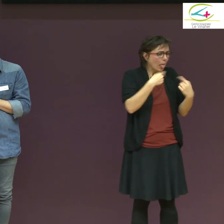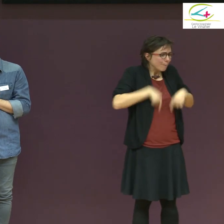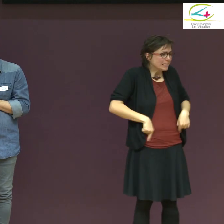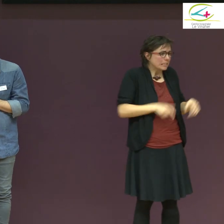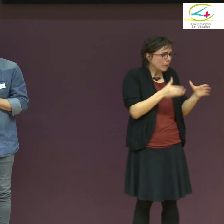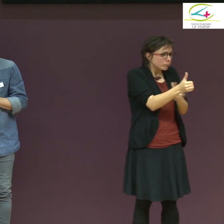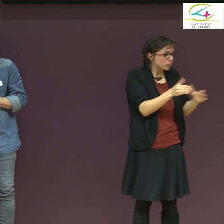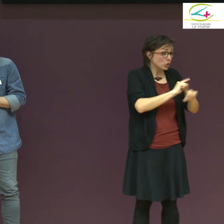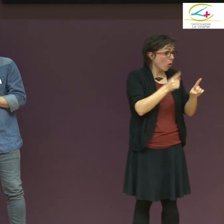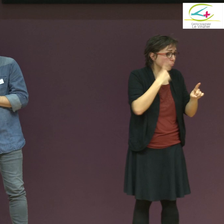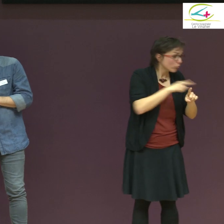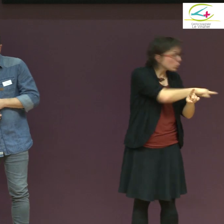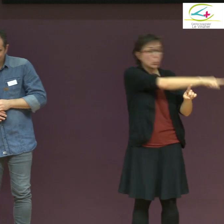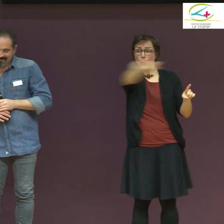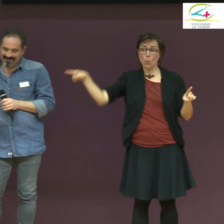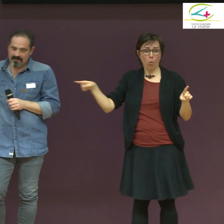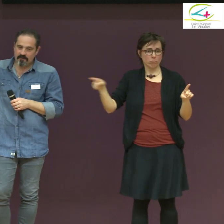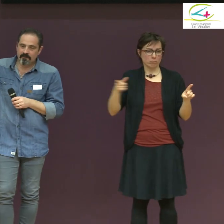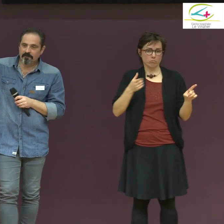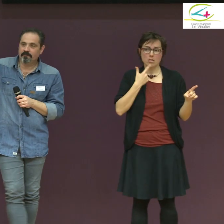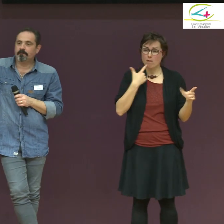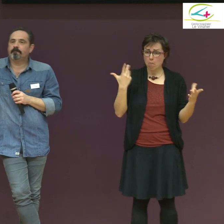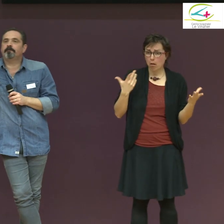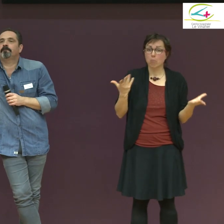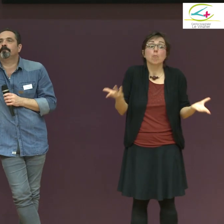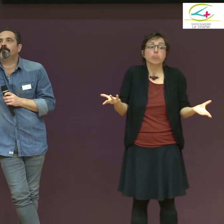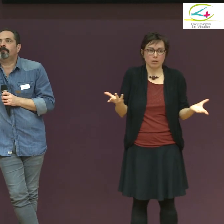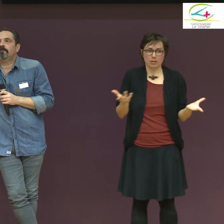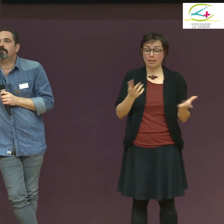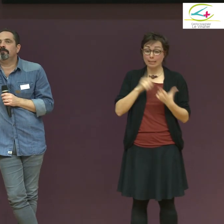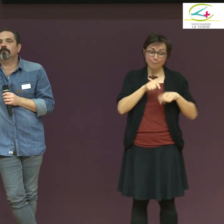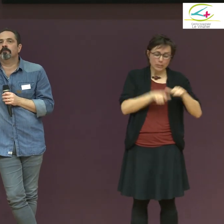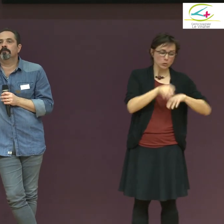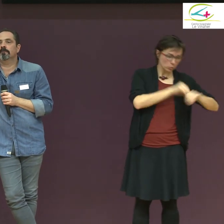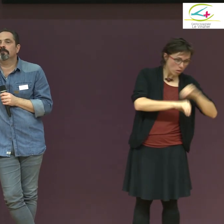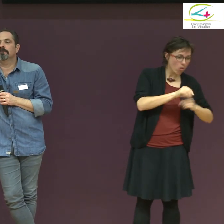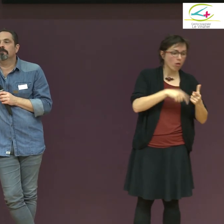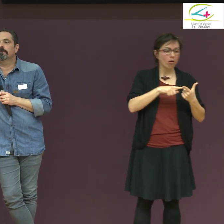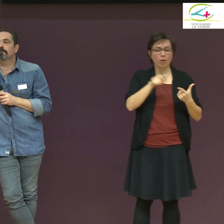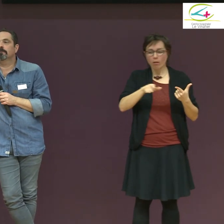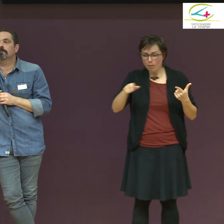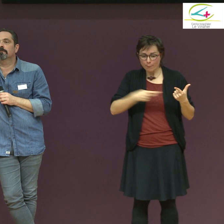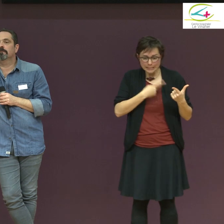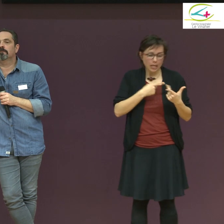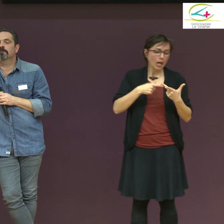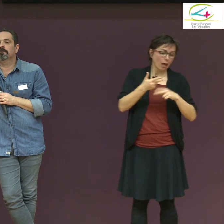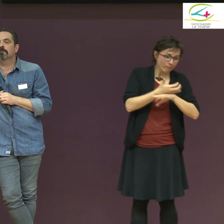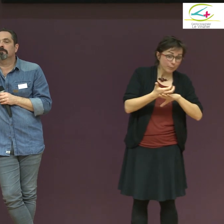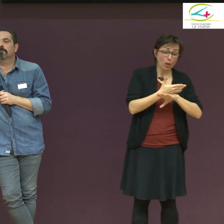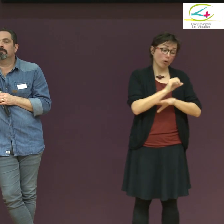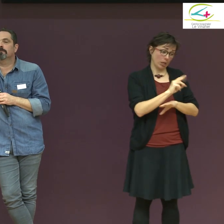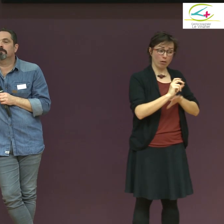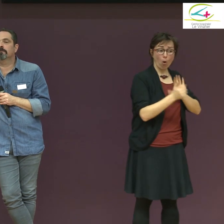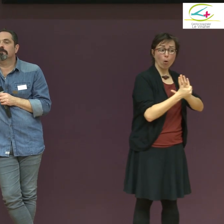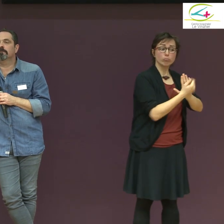paraître un peu étrange, c'est interministériel, mais ça veut dire quoi ? C'est ce qu'on est en train de se dire, c'est que les soignants, les médecins, les infirmiers, les infirmières vont jouer leur rôle, et